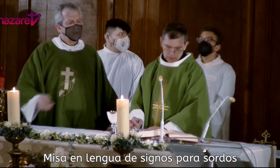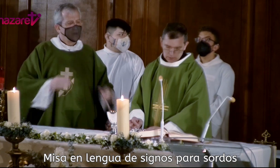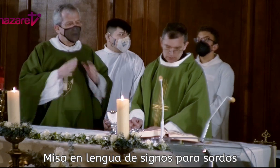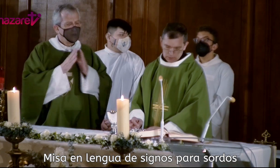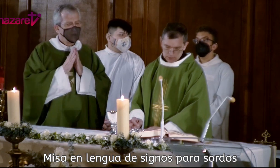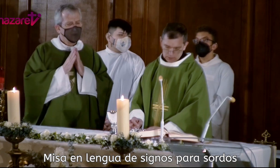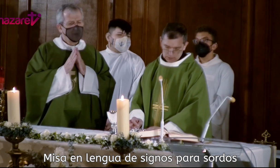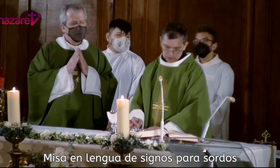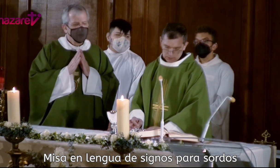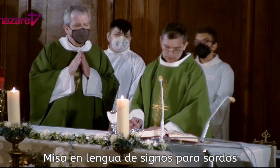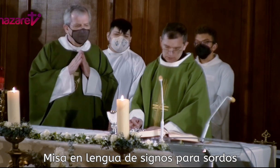paz.